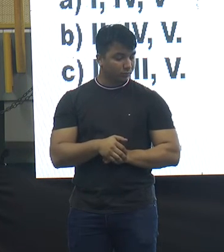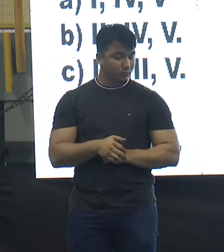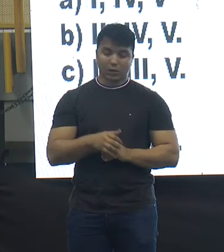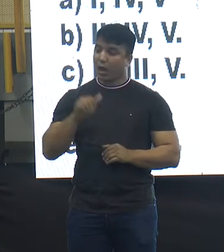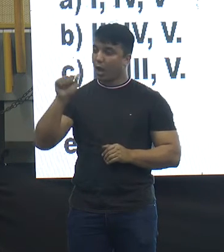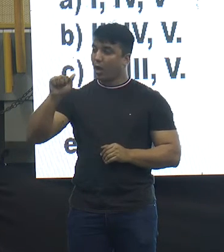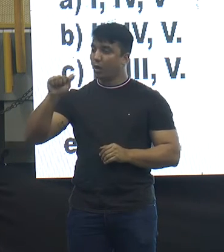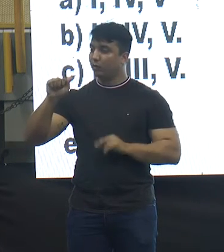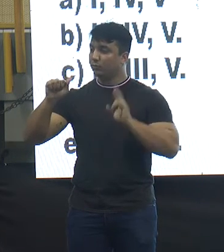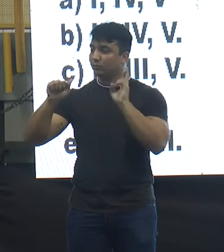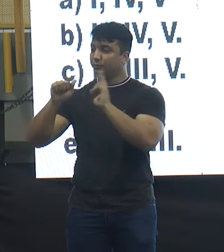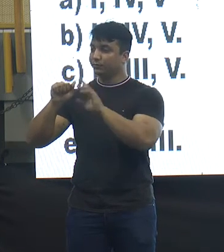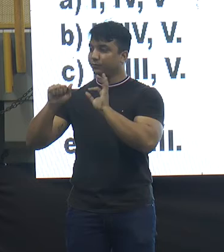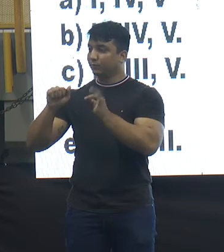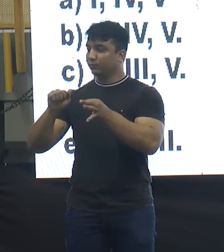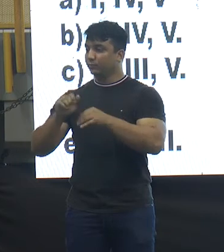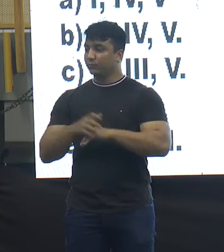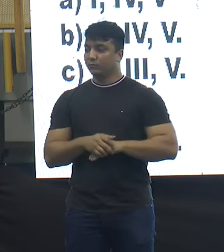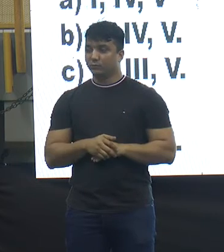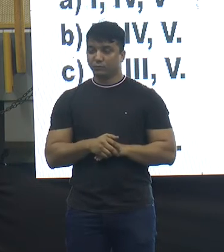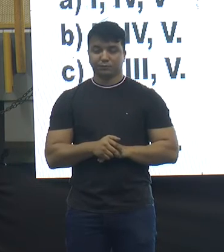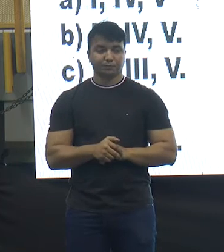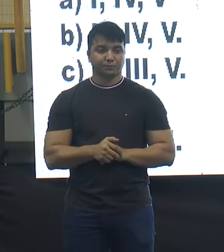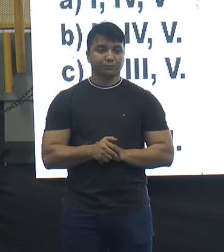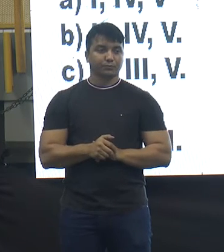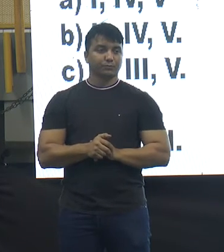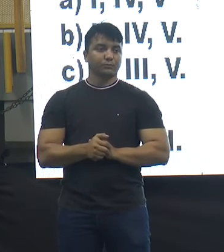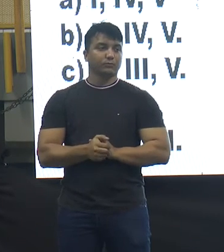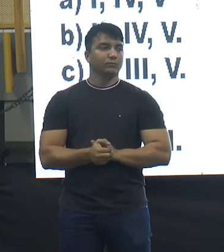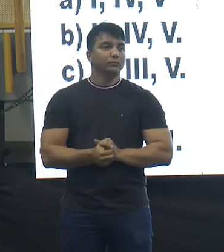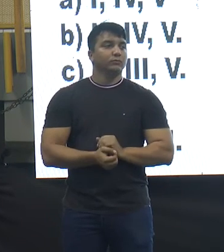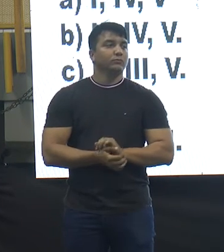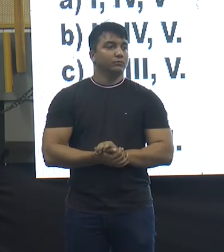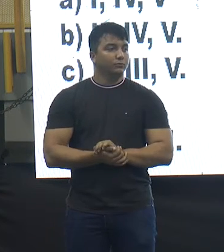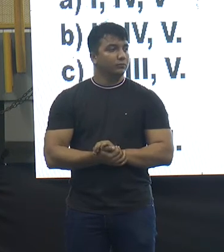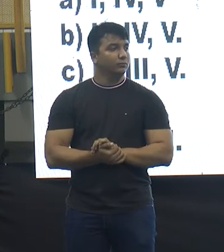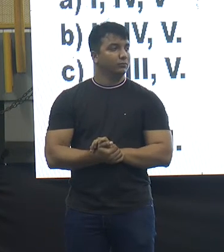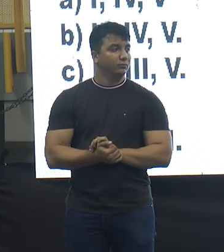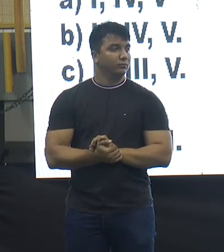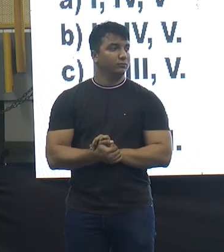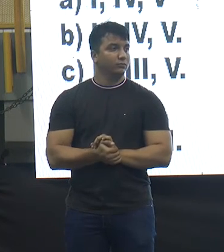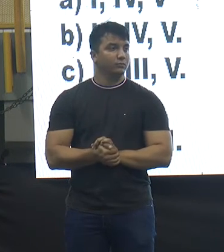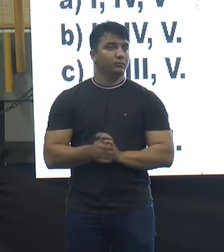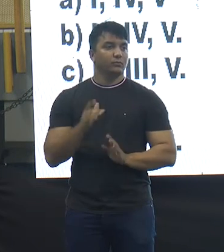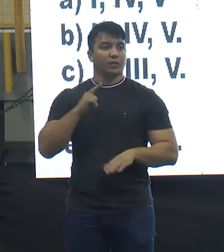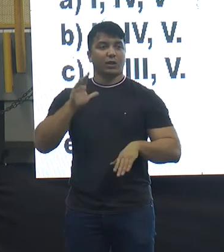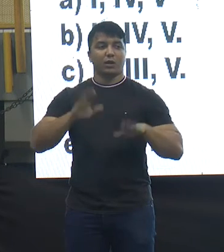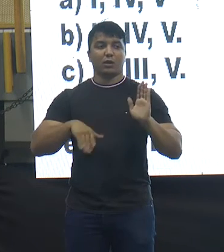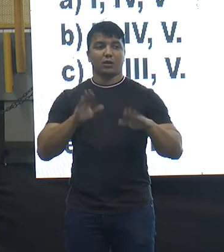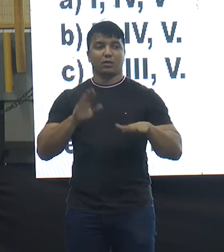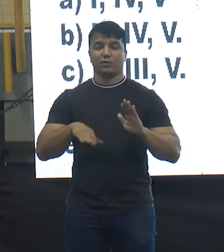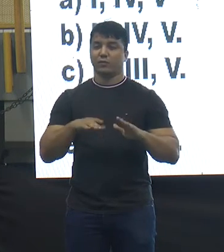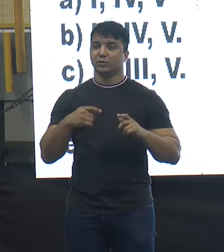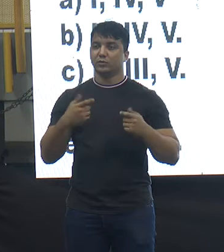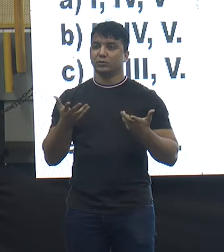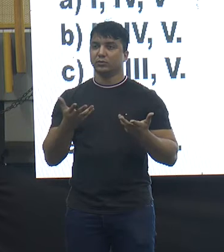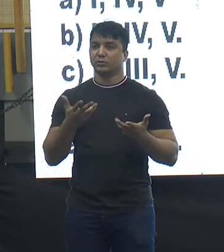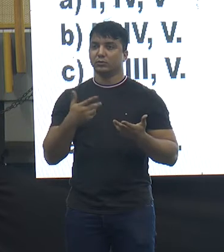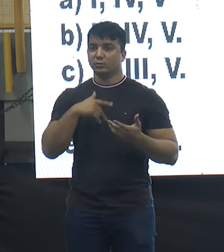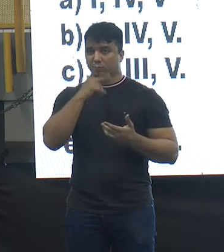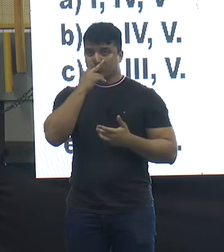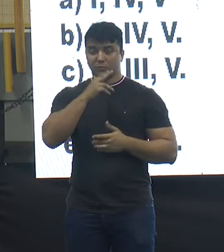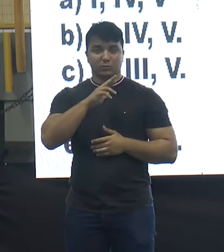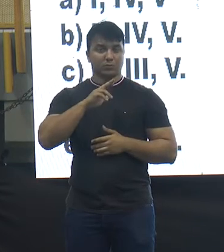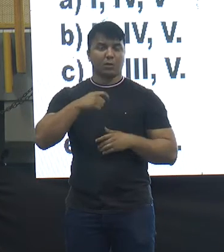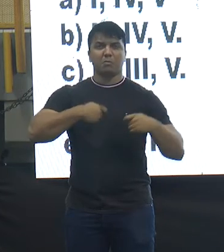Difícil? Não. Aí tem que exercitar. Porque às vezes a necessidade, às vezes nem